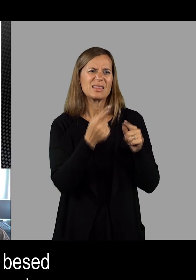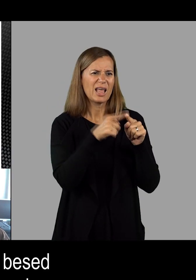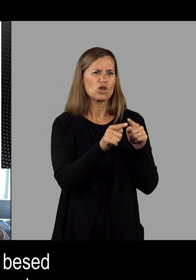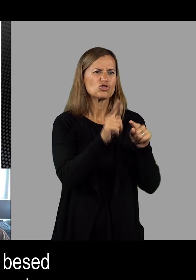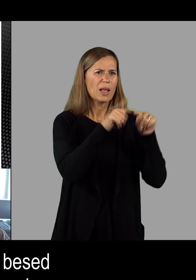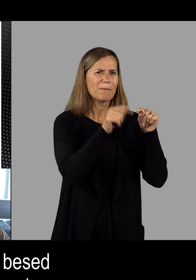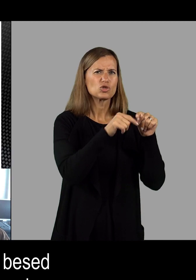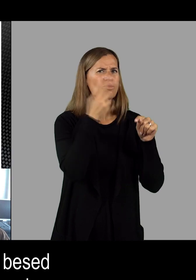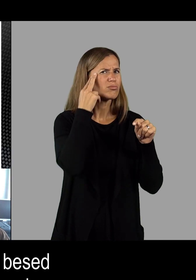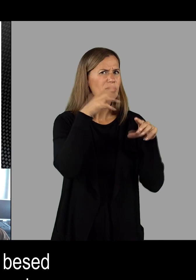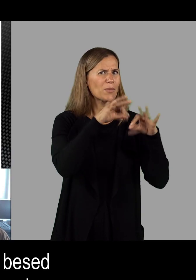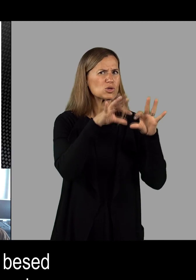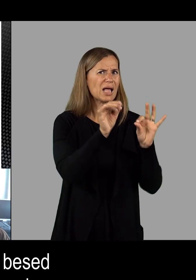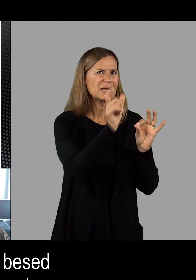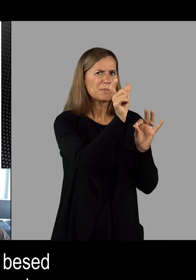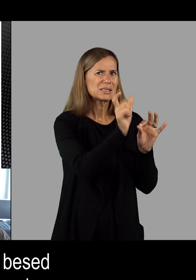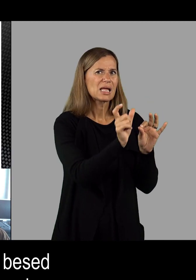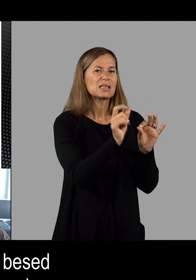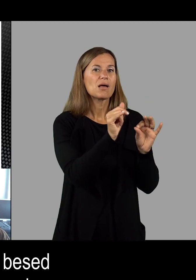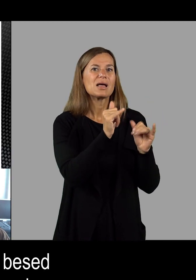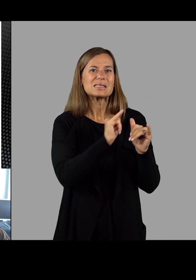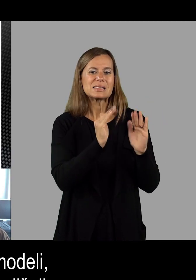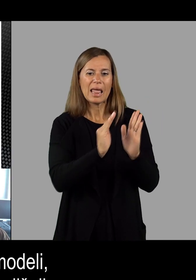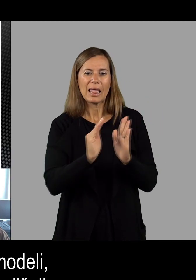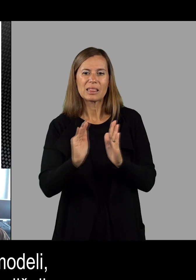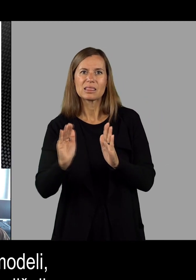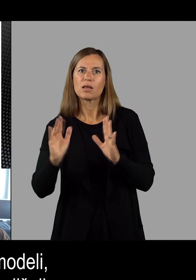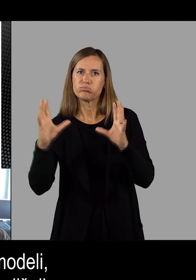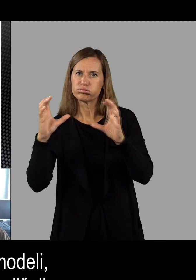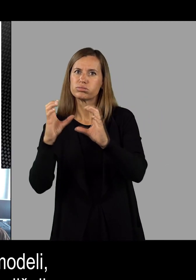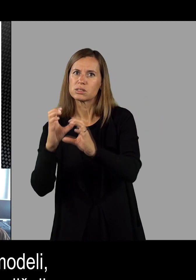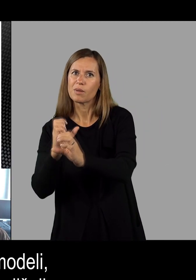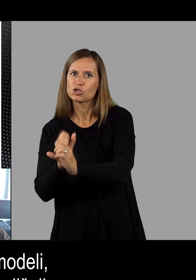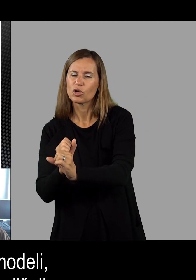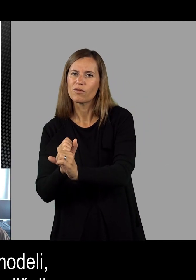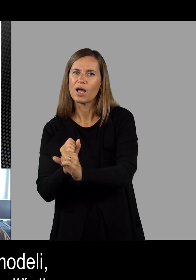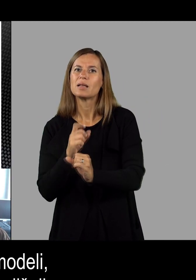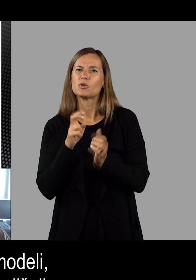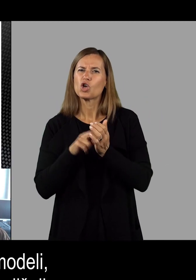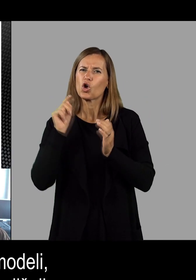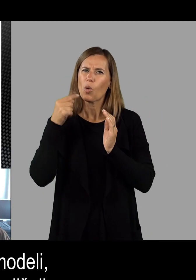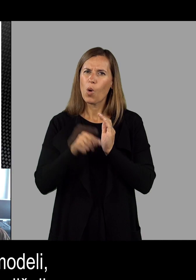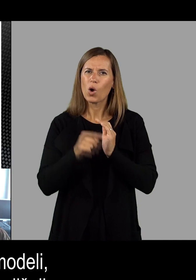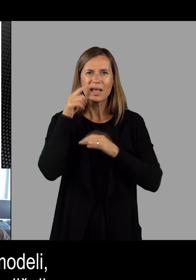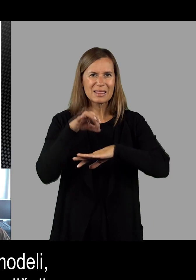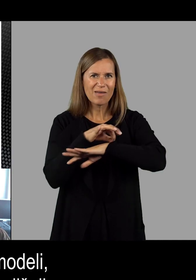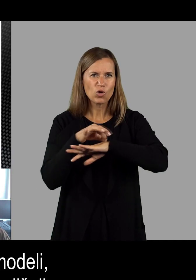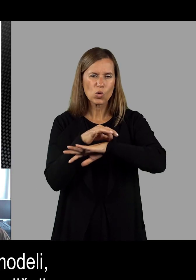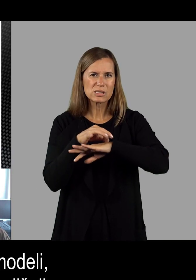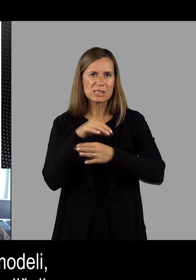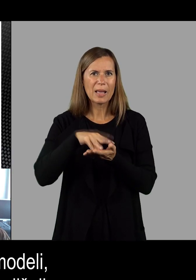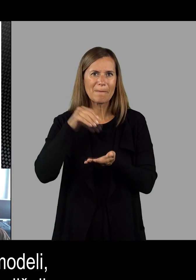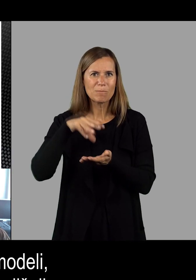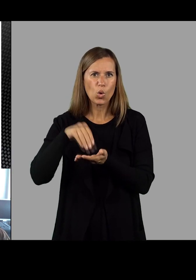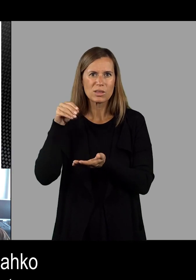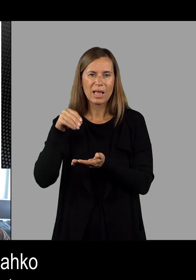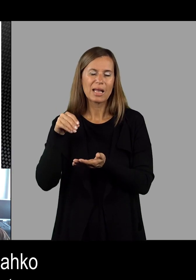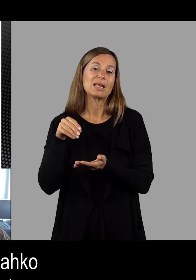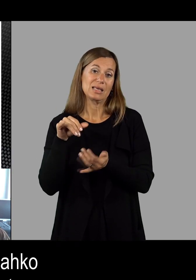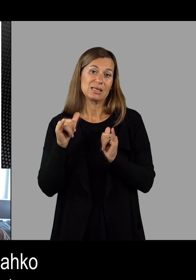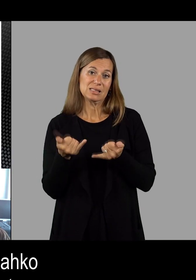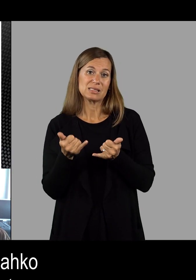razpoznanih besed se je z leti znatno zmanjševal in pa z globokimi nevronskimi modeli, gotovo ste že na to temo kaj